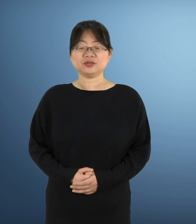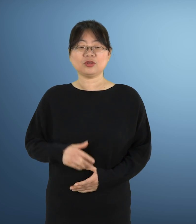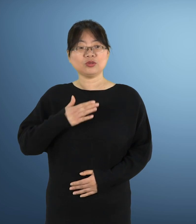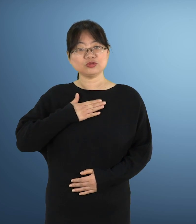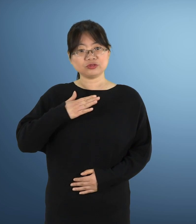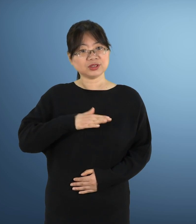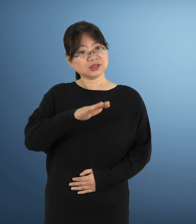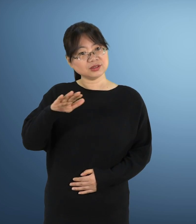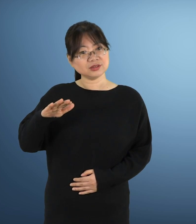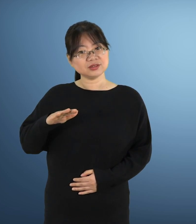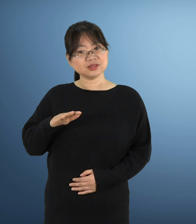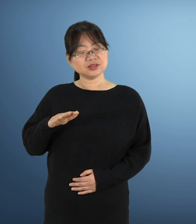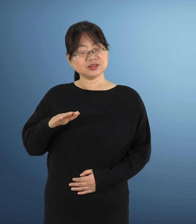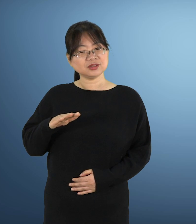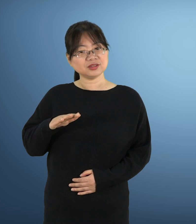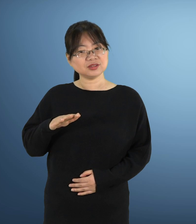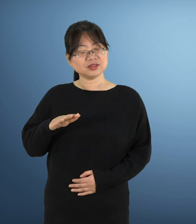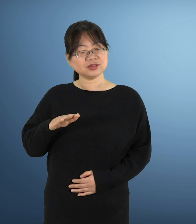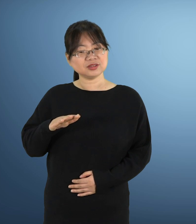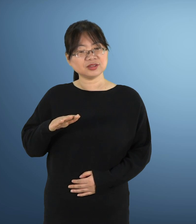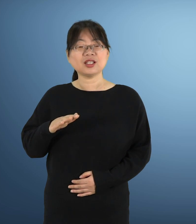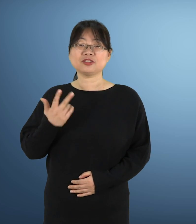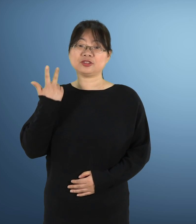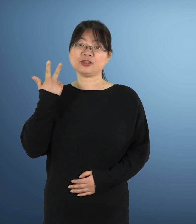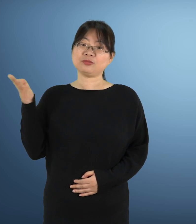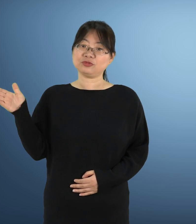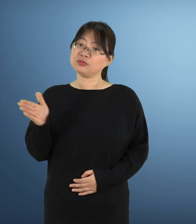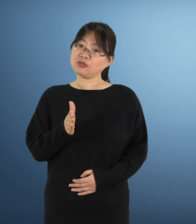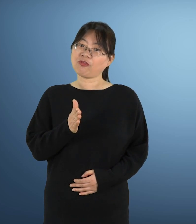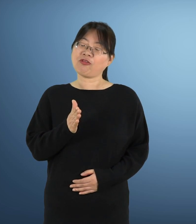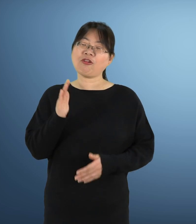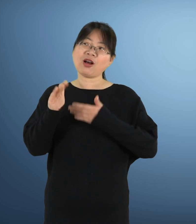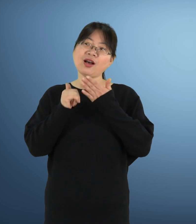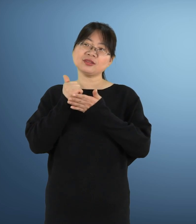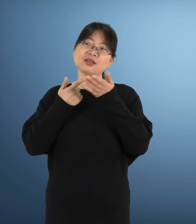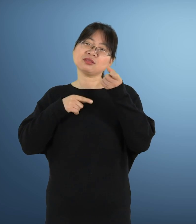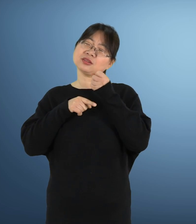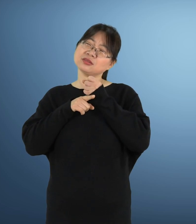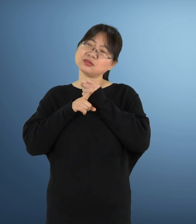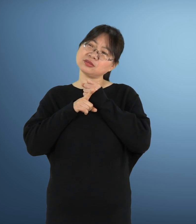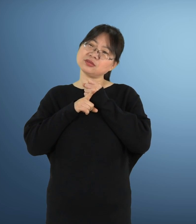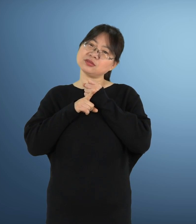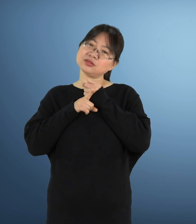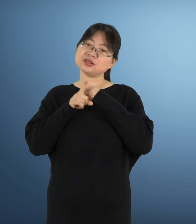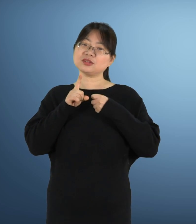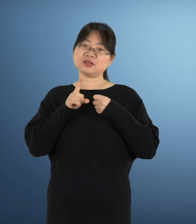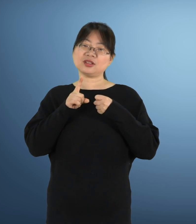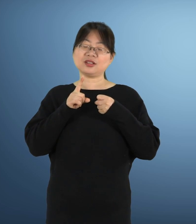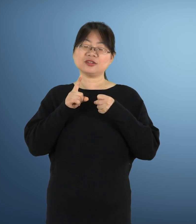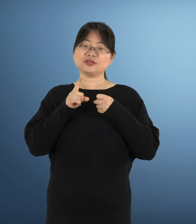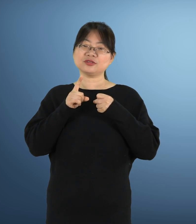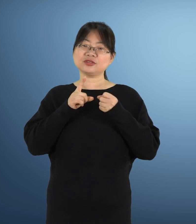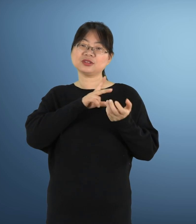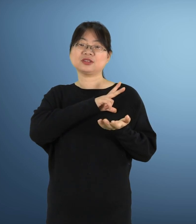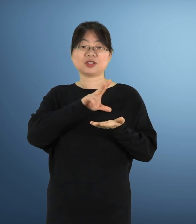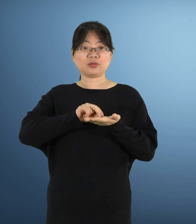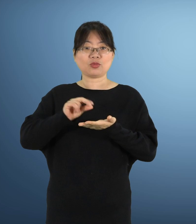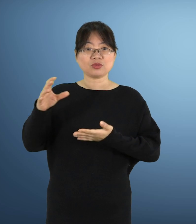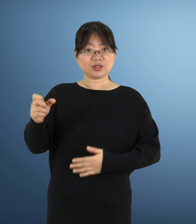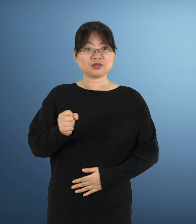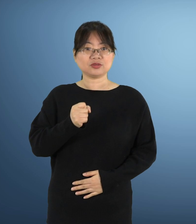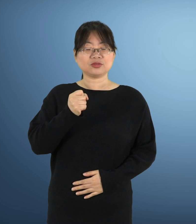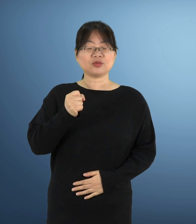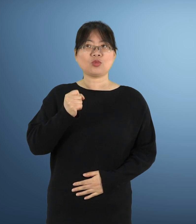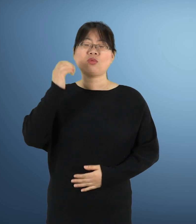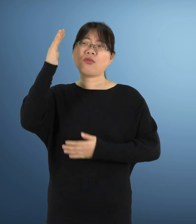우리는 지난 주서부터 하나님의 뜻이라는 큰 주제 아래